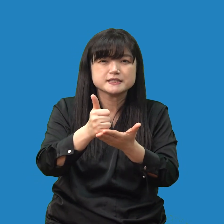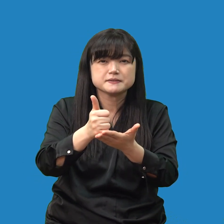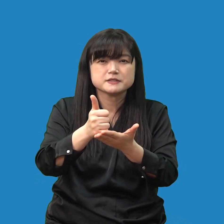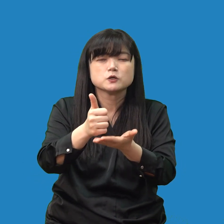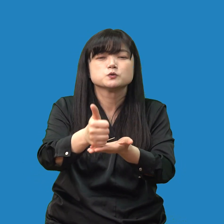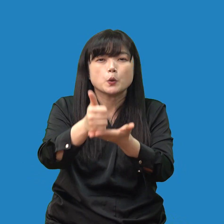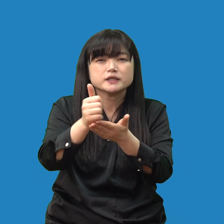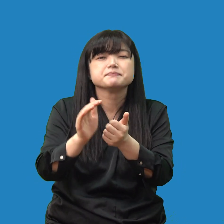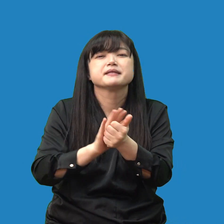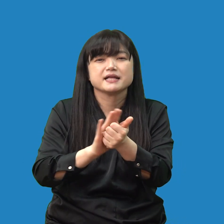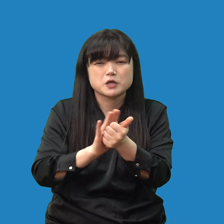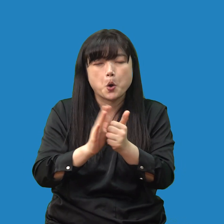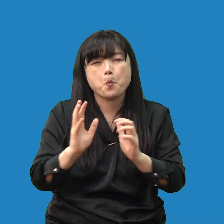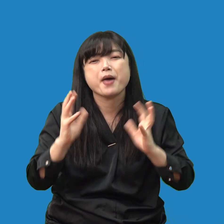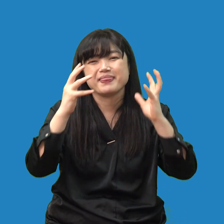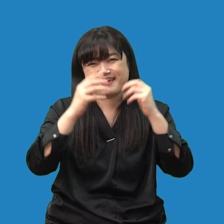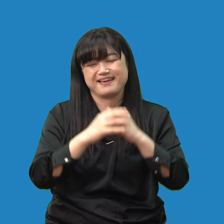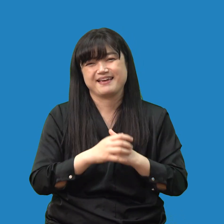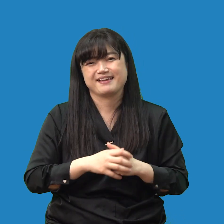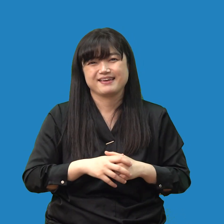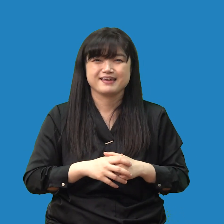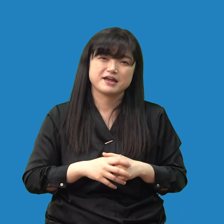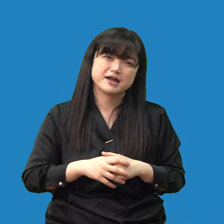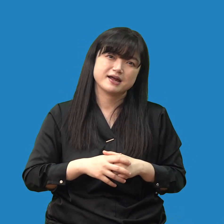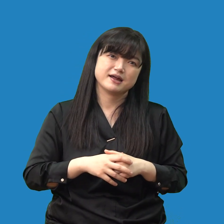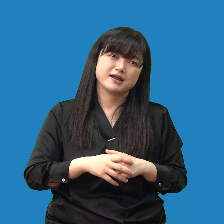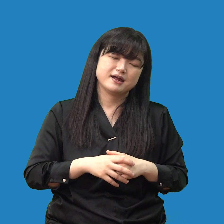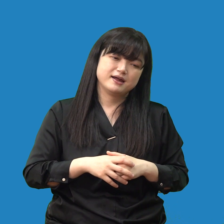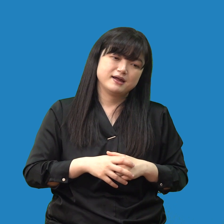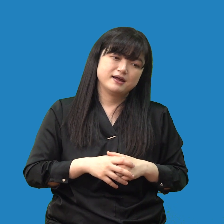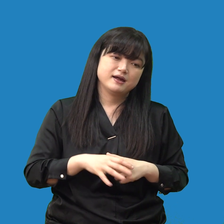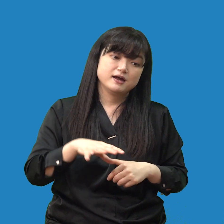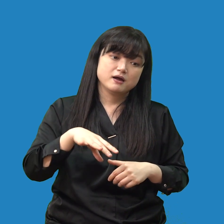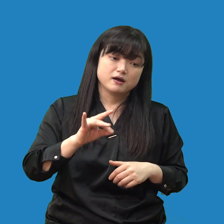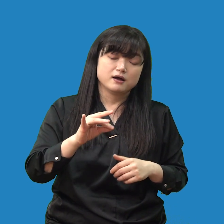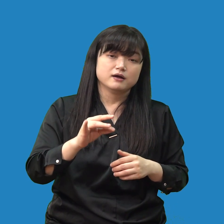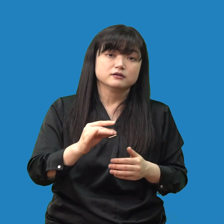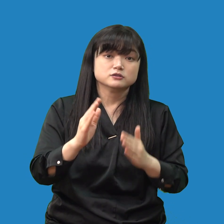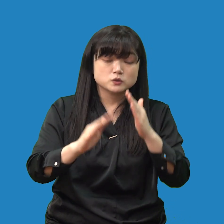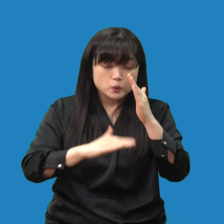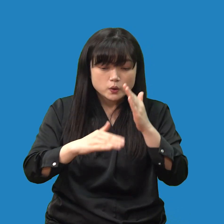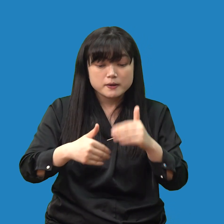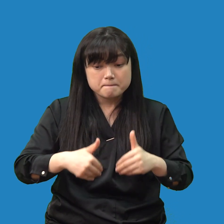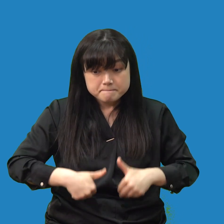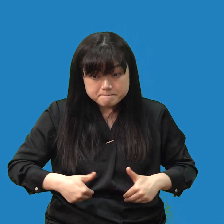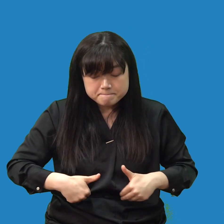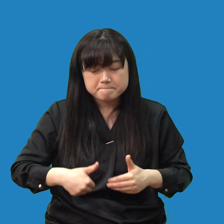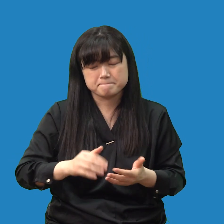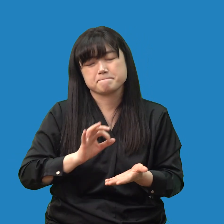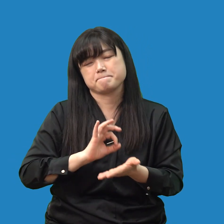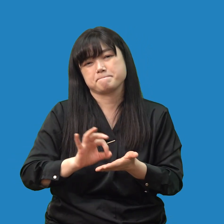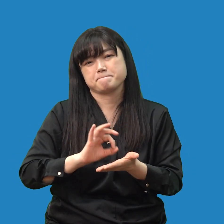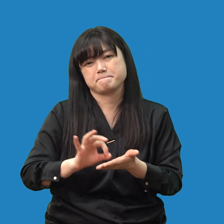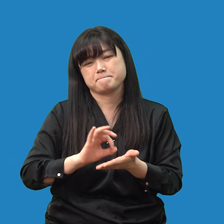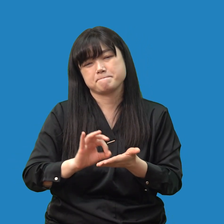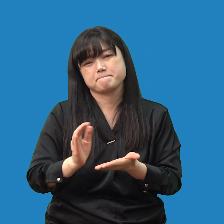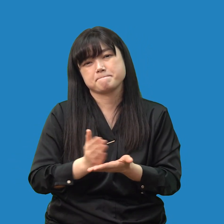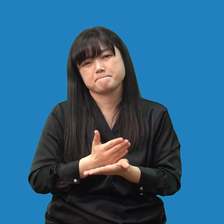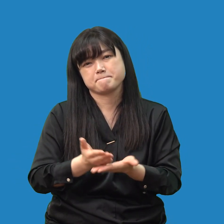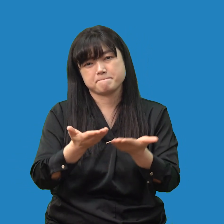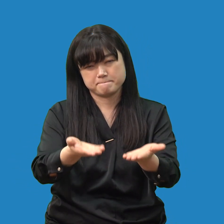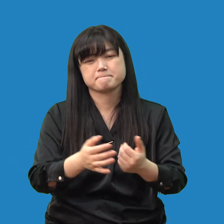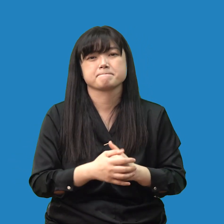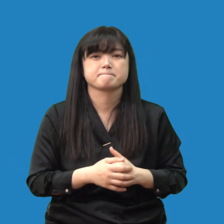손대접은 손님 대접, 바로 환대를 말합니다. 자, 먼저 성도들의 필요를 공급하라, 이 나누라